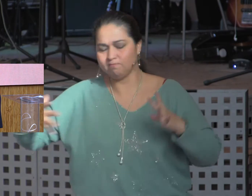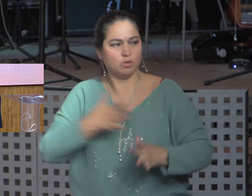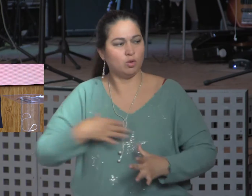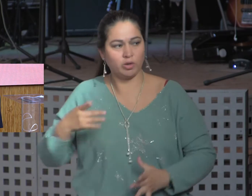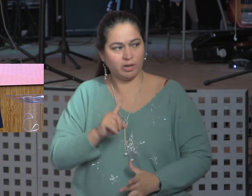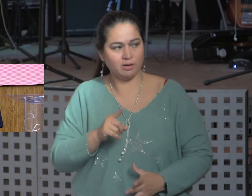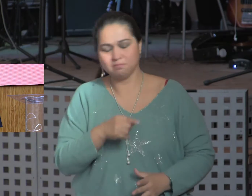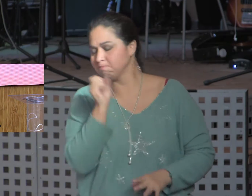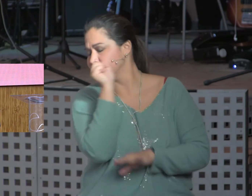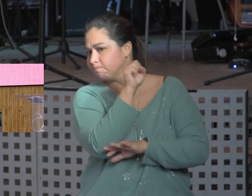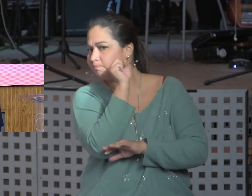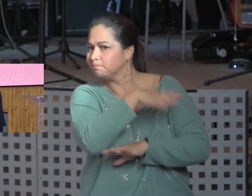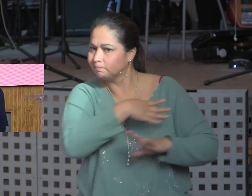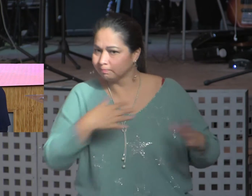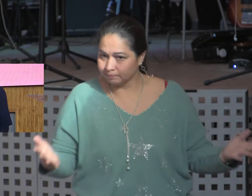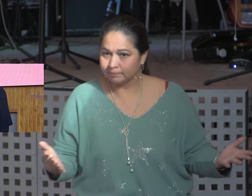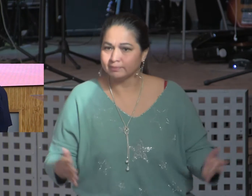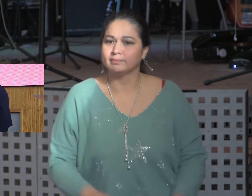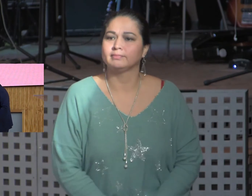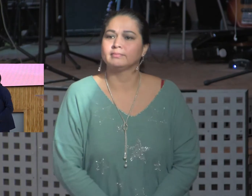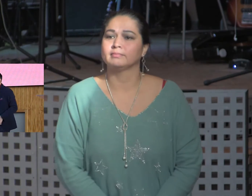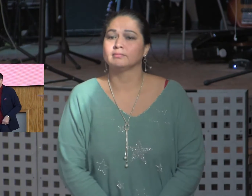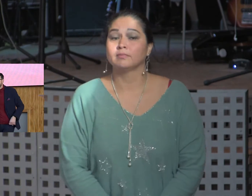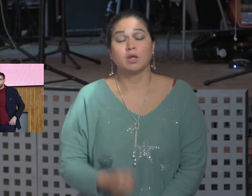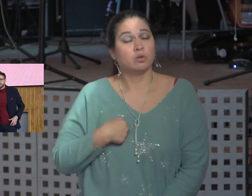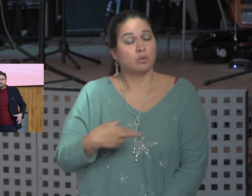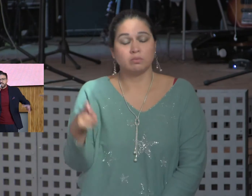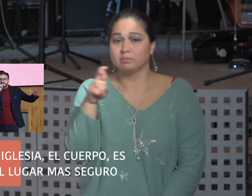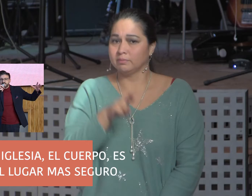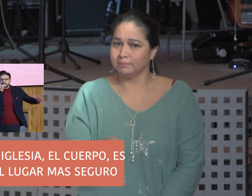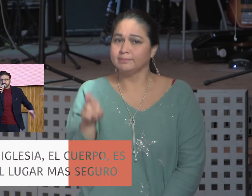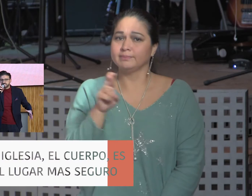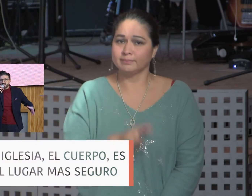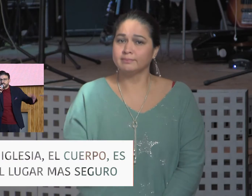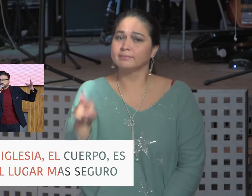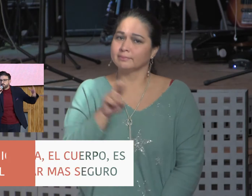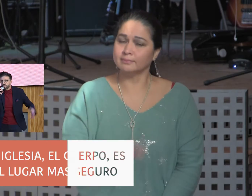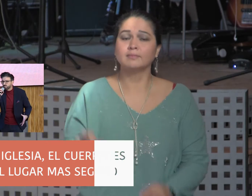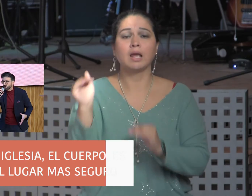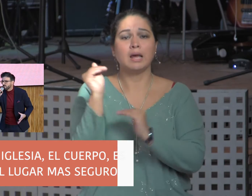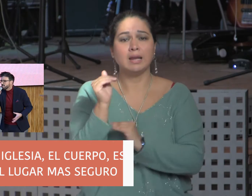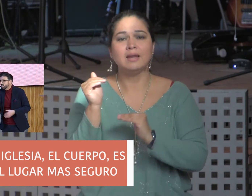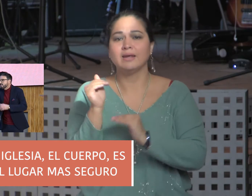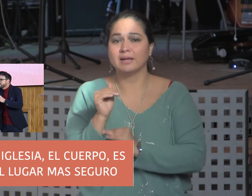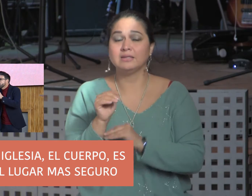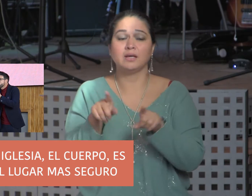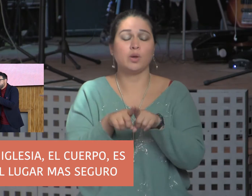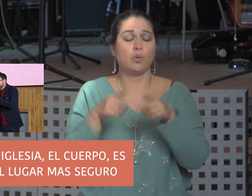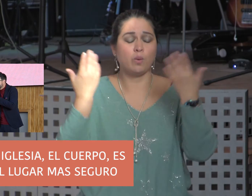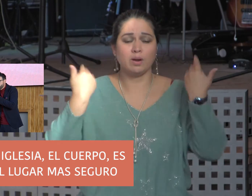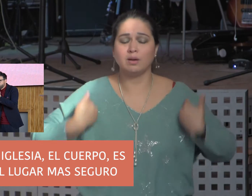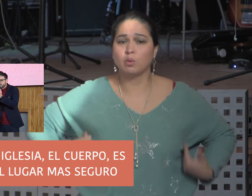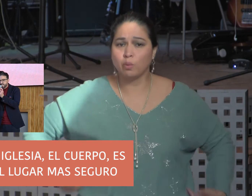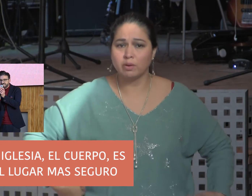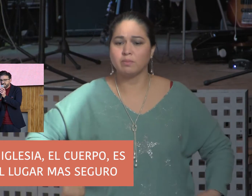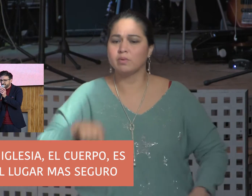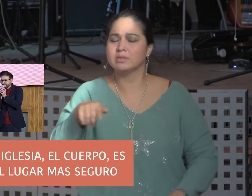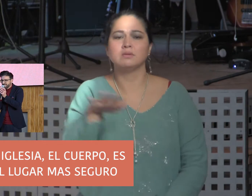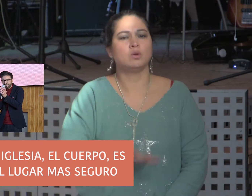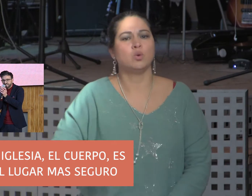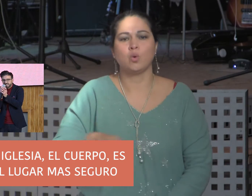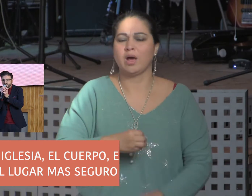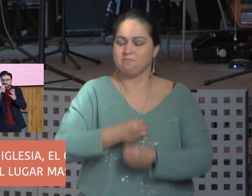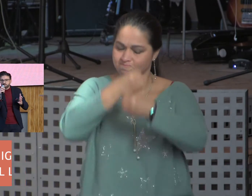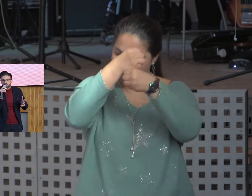¿Sabes? Y lo hemos repetido y lo voy a seguir repitiendo. La iglesia, el cuerpo, es el lugar más seguro que